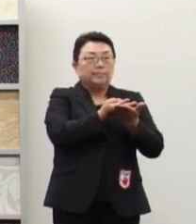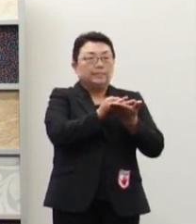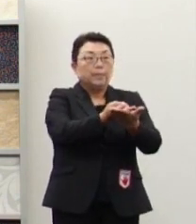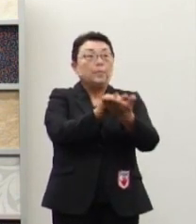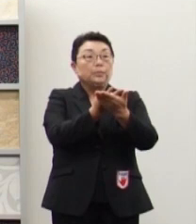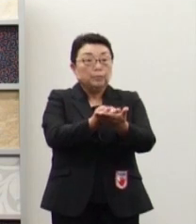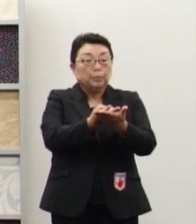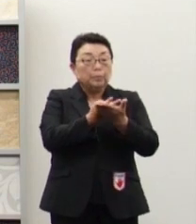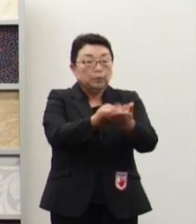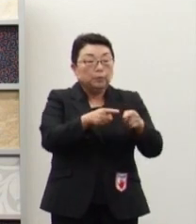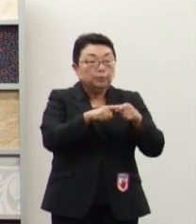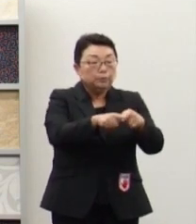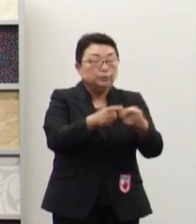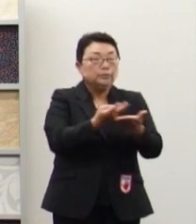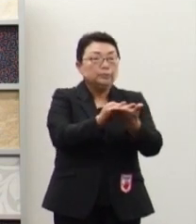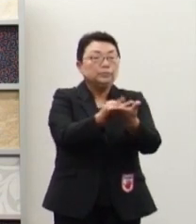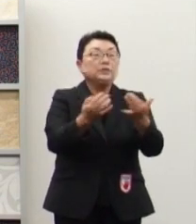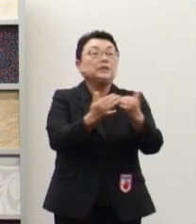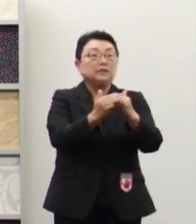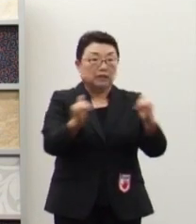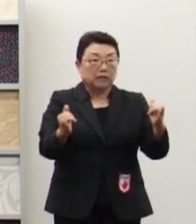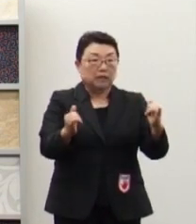病床の使用率がですね、